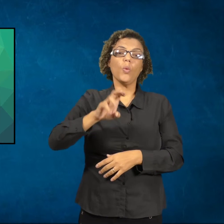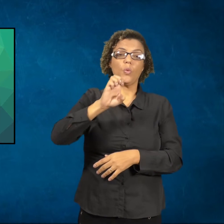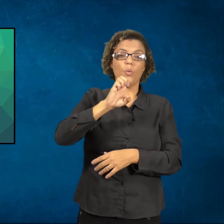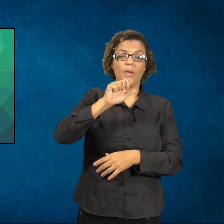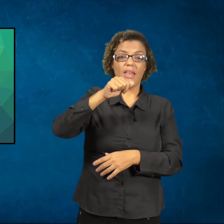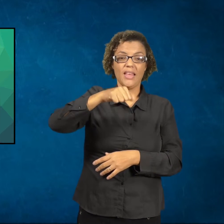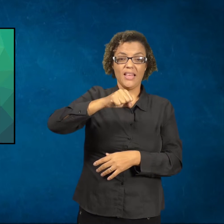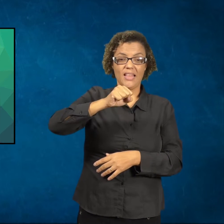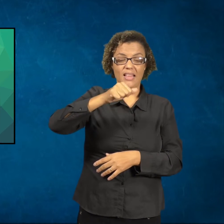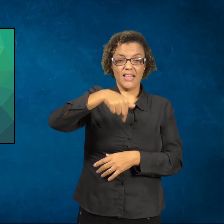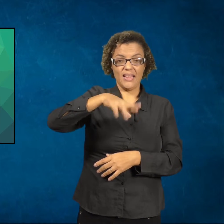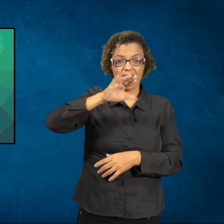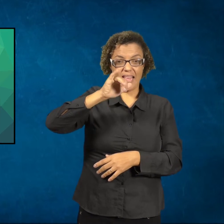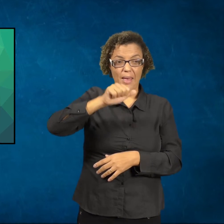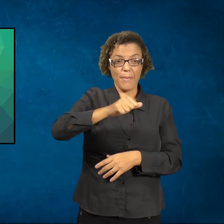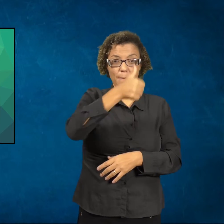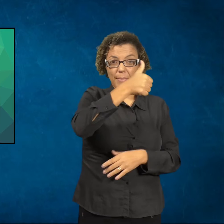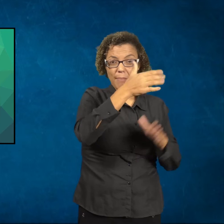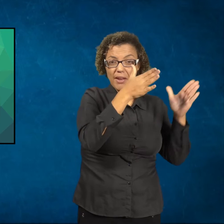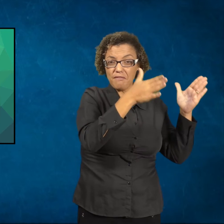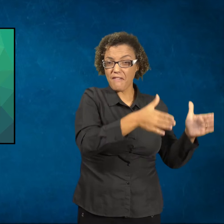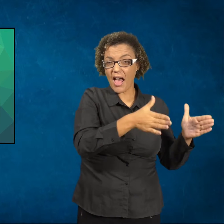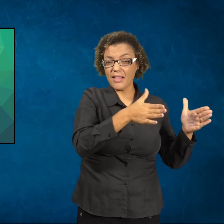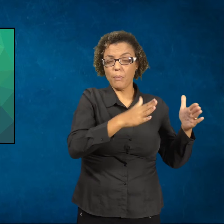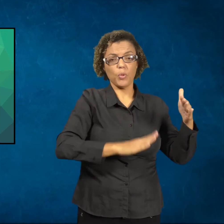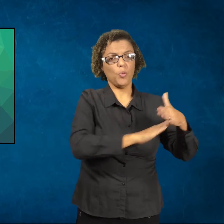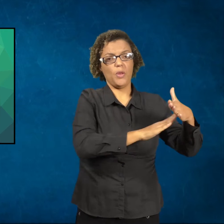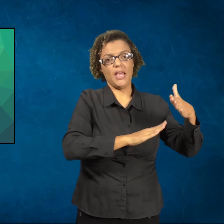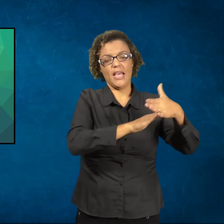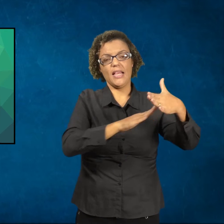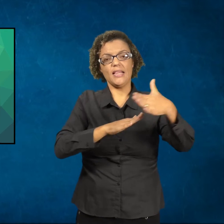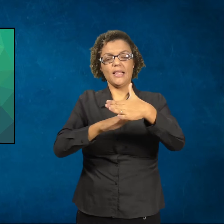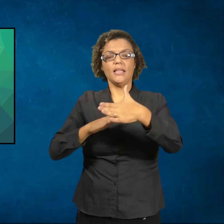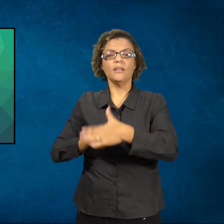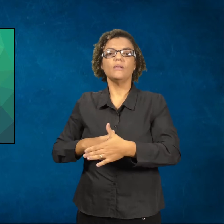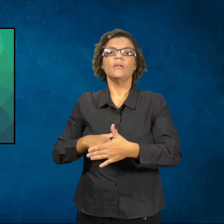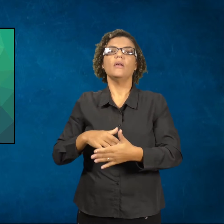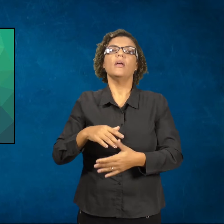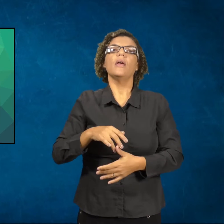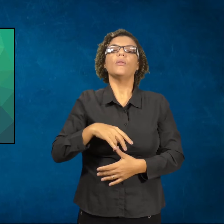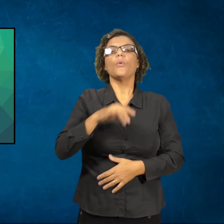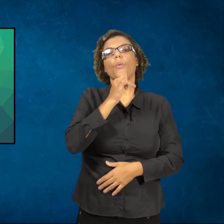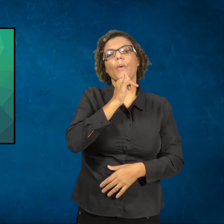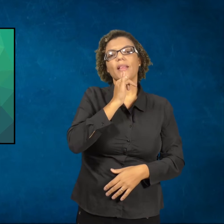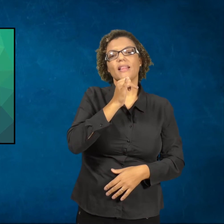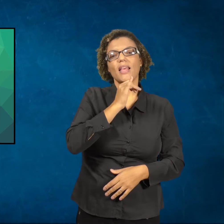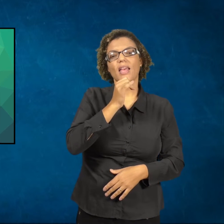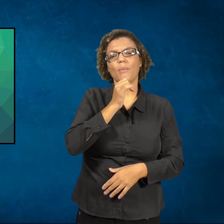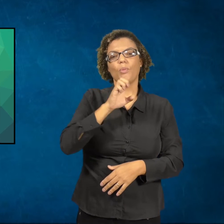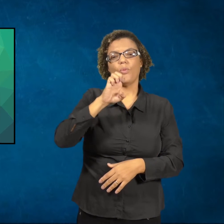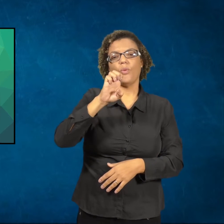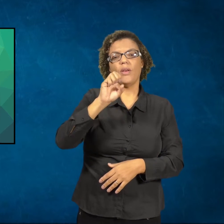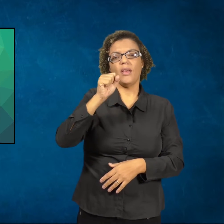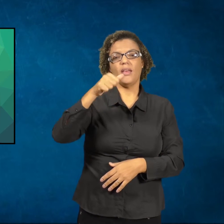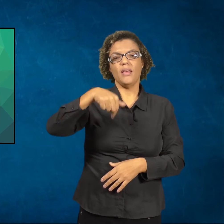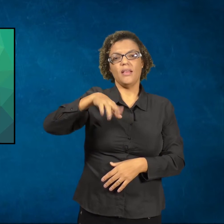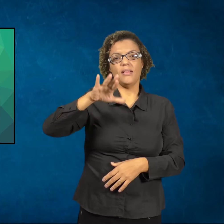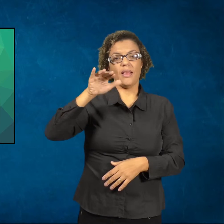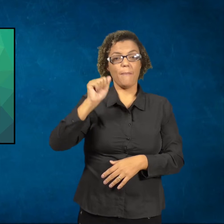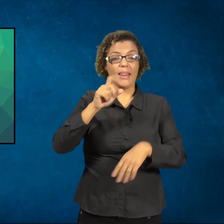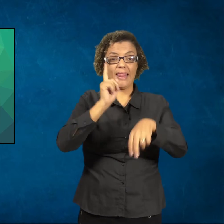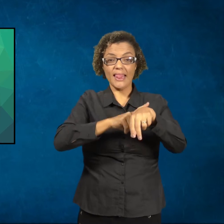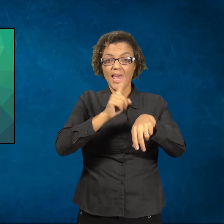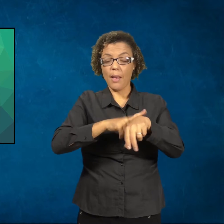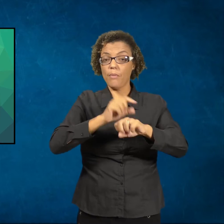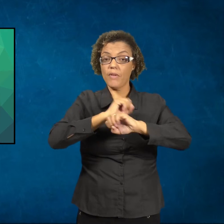restrito. Aparece, eu dou o exemplo no artigo, inclusive, sobre o esquema de tempo, onde fica bem claro, mas aquele é um